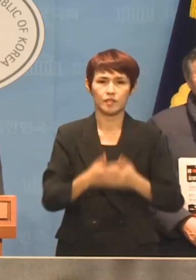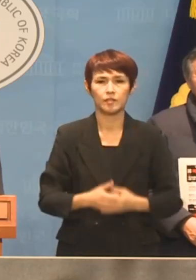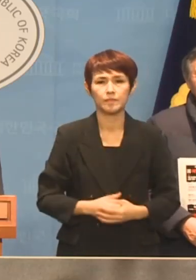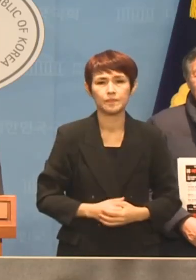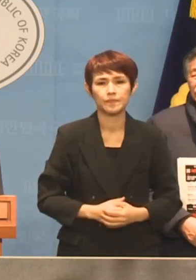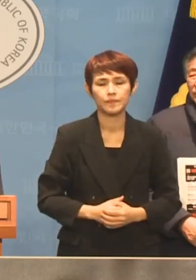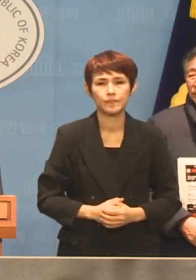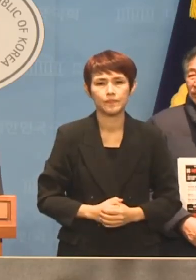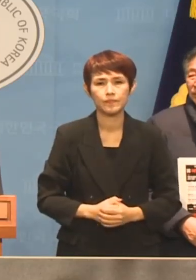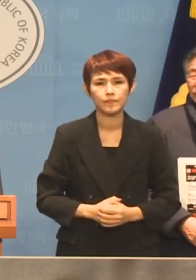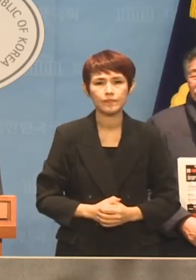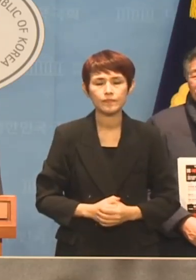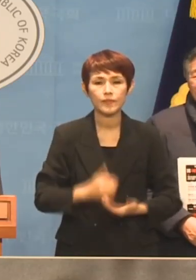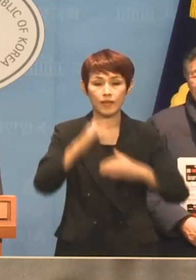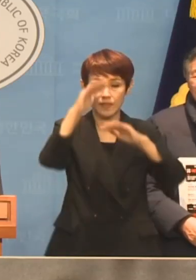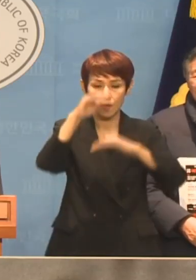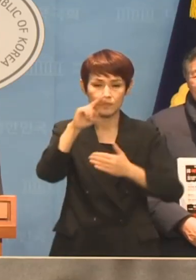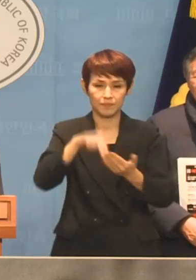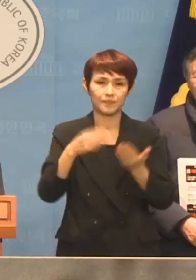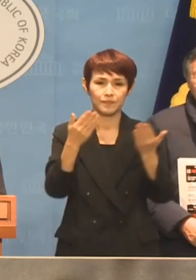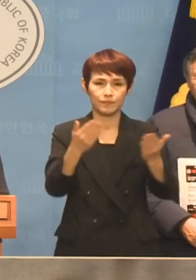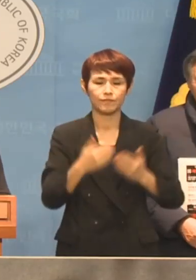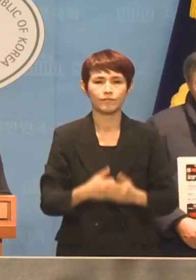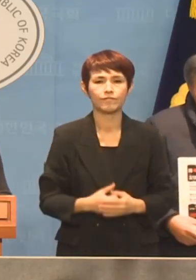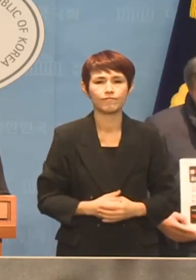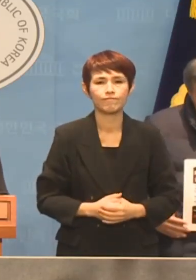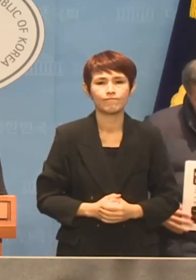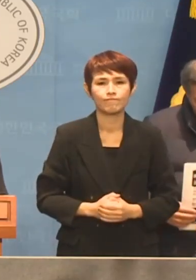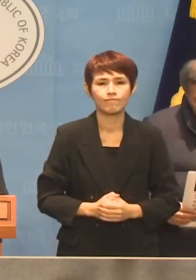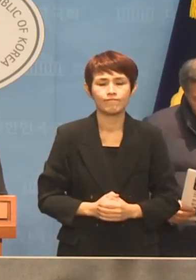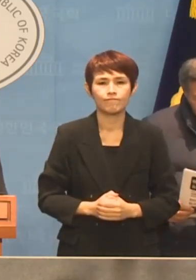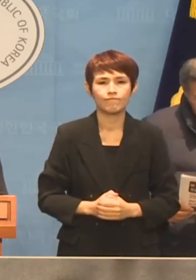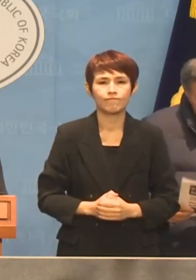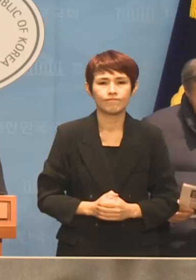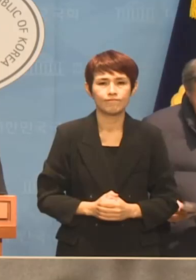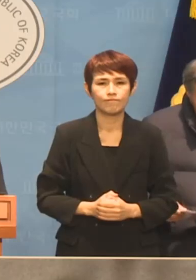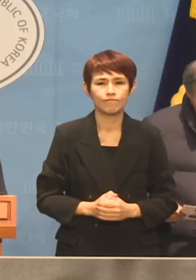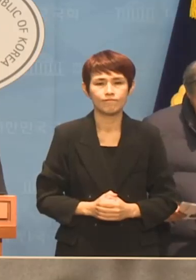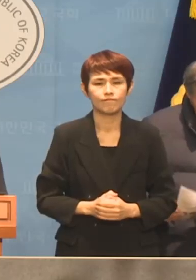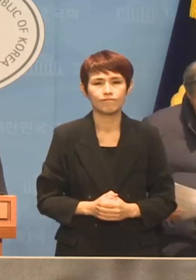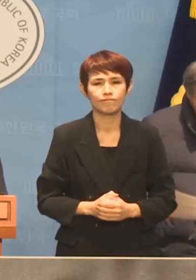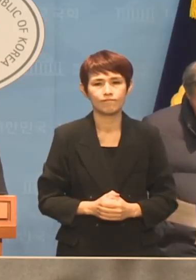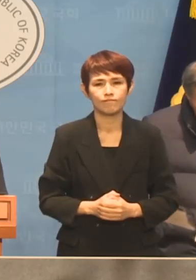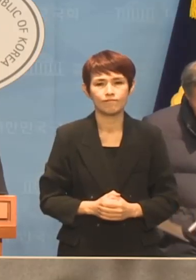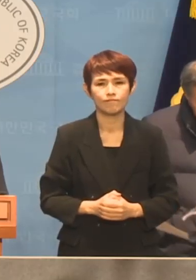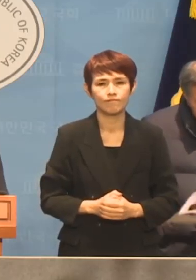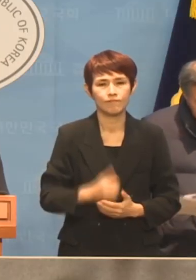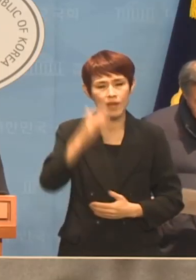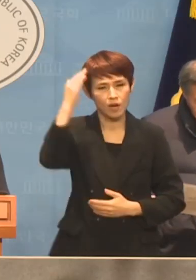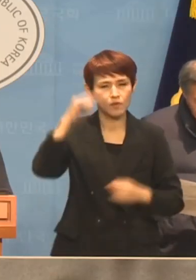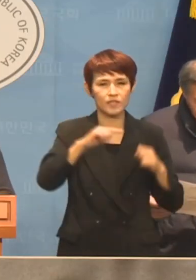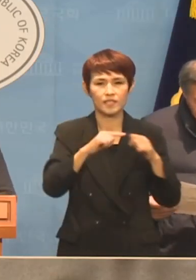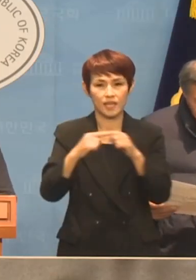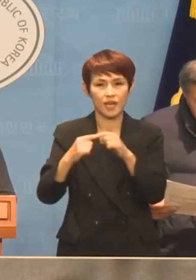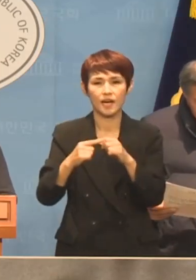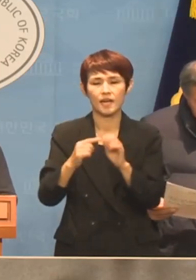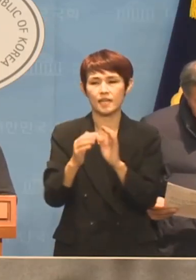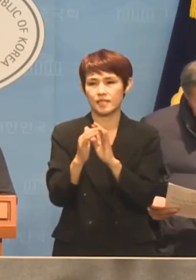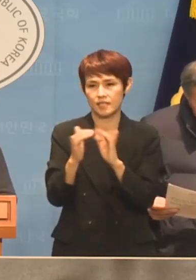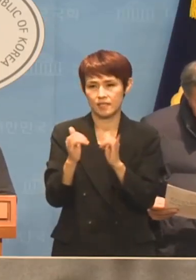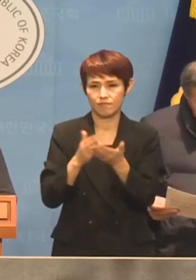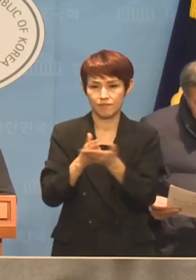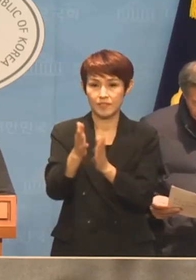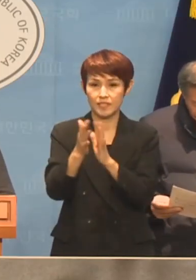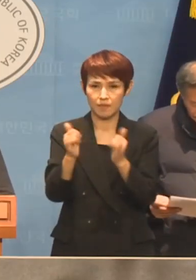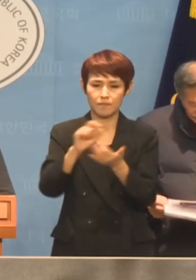그러면 이제부터 기자회견문을 낭독하도록 하겠습니다. 기자회견문 낭독은 송경동 한국작가회의 선생님께서 해주시고 그